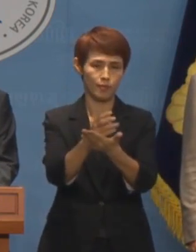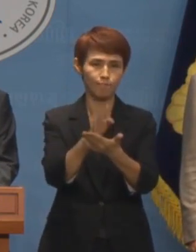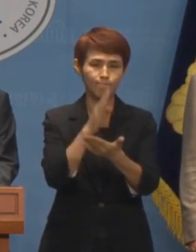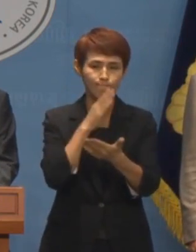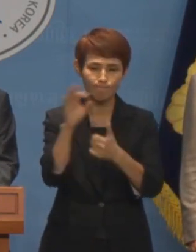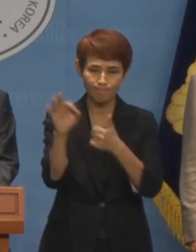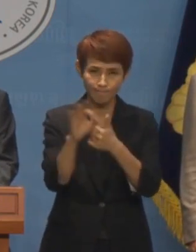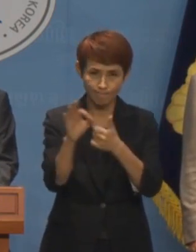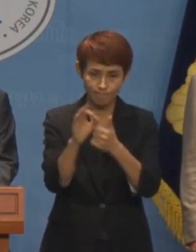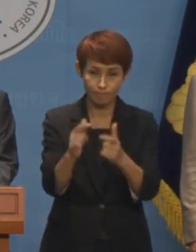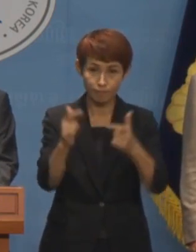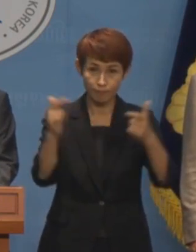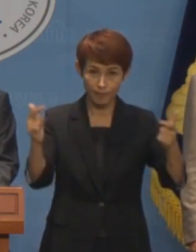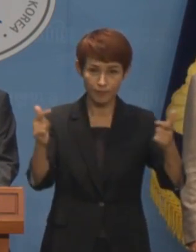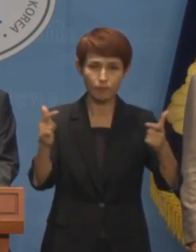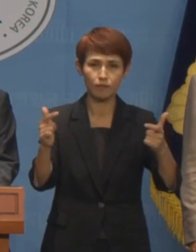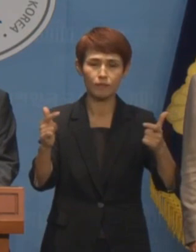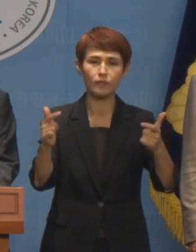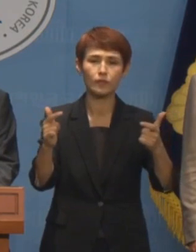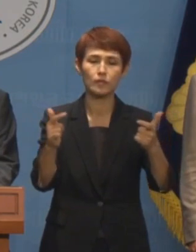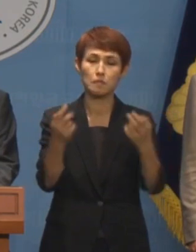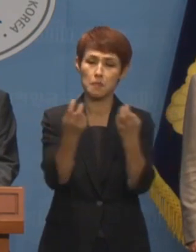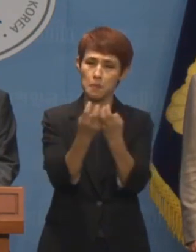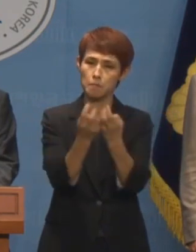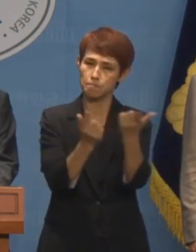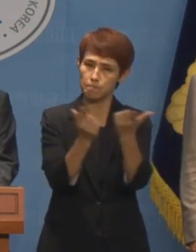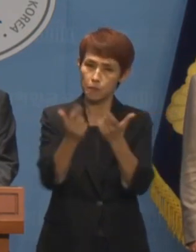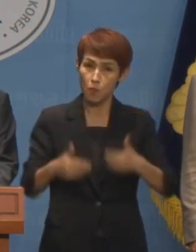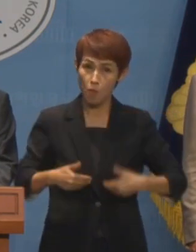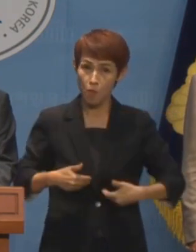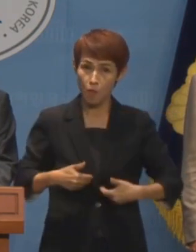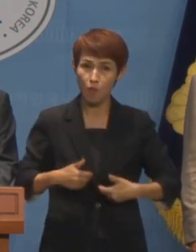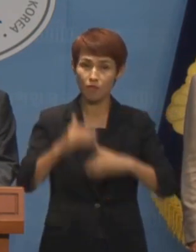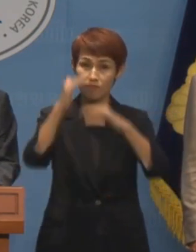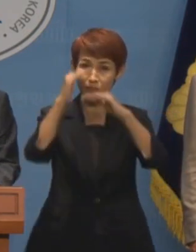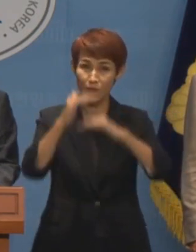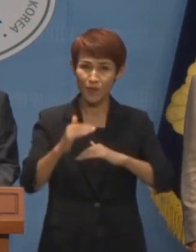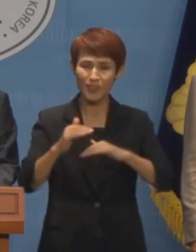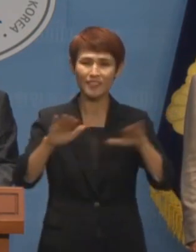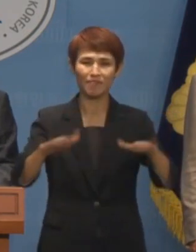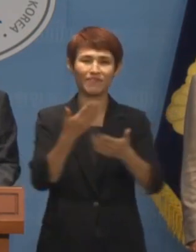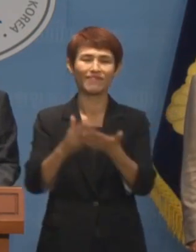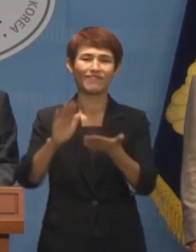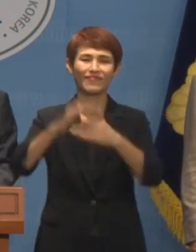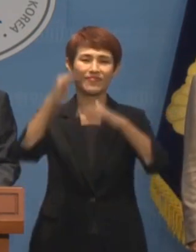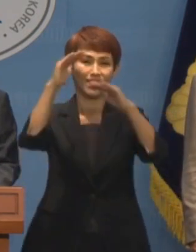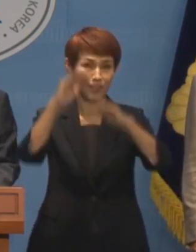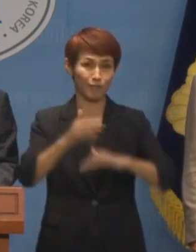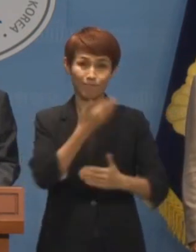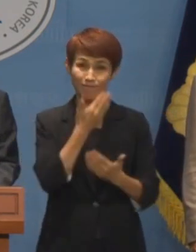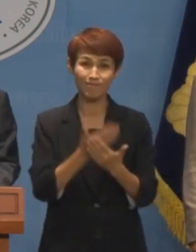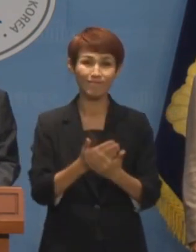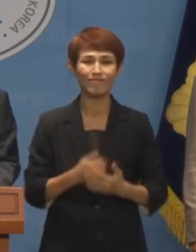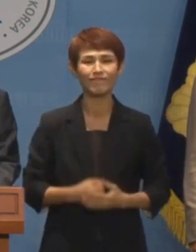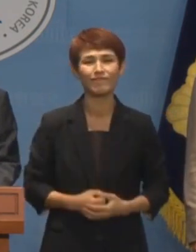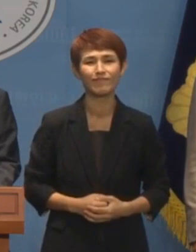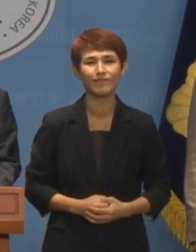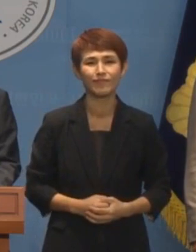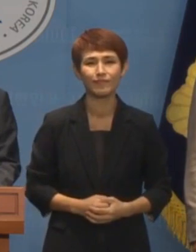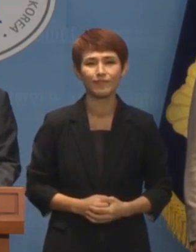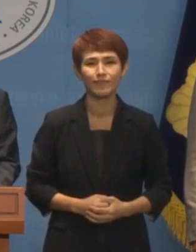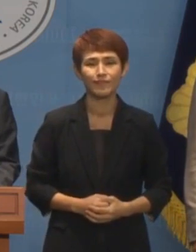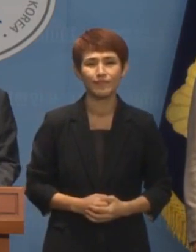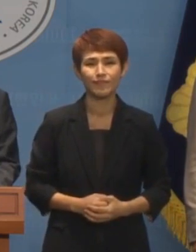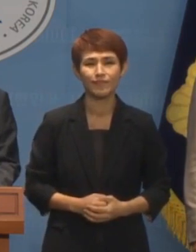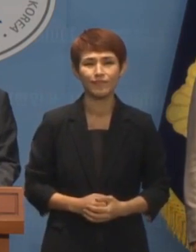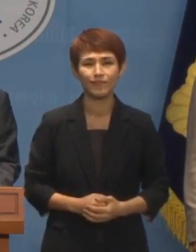강화와 구조개혁의 필요성이 강조되었다는 점이 이번 개혁안의 화두입니다. 이를